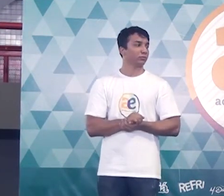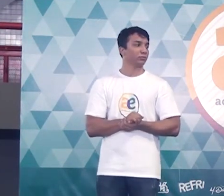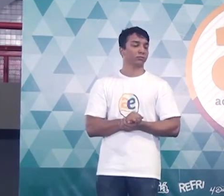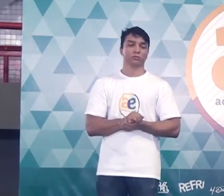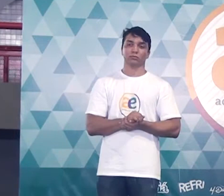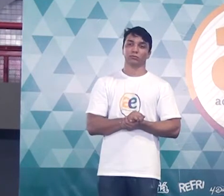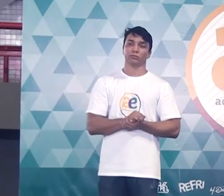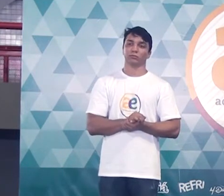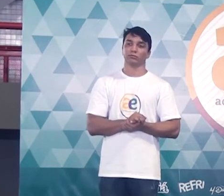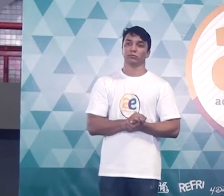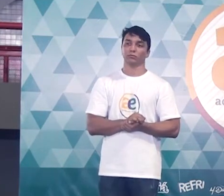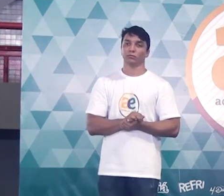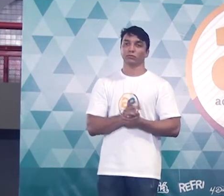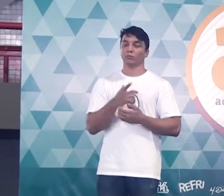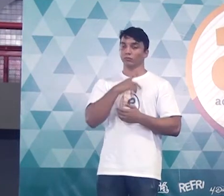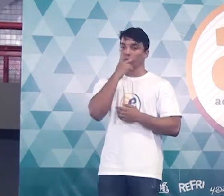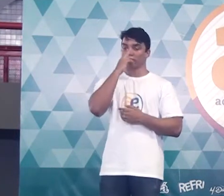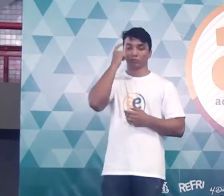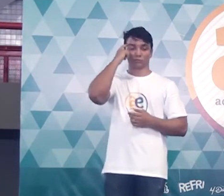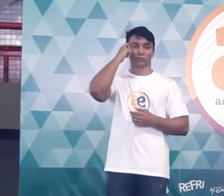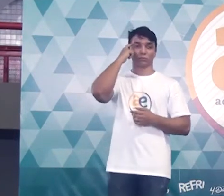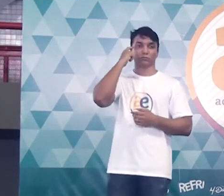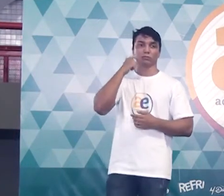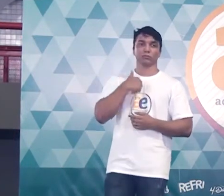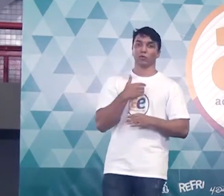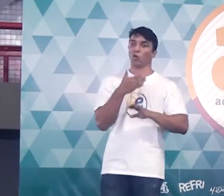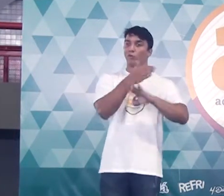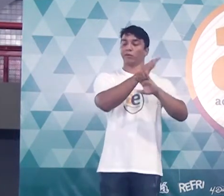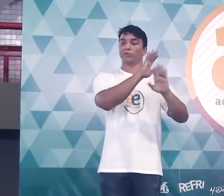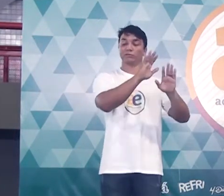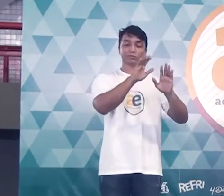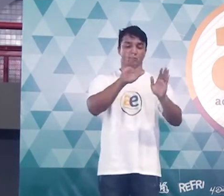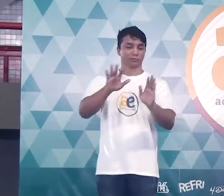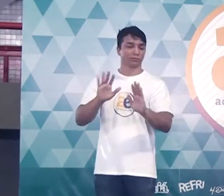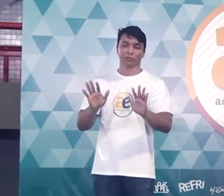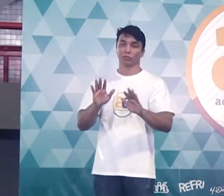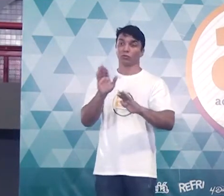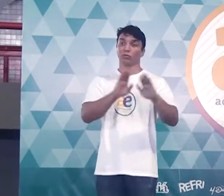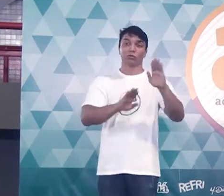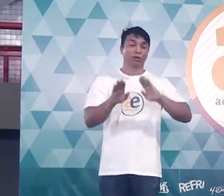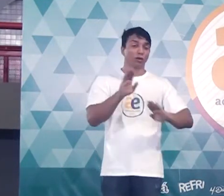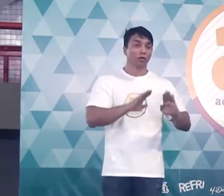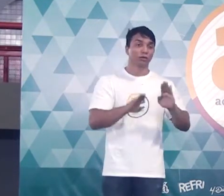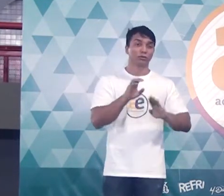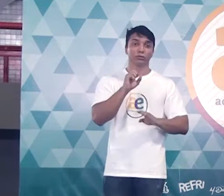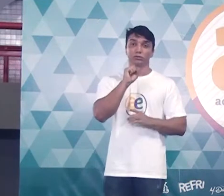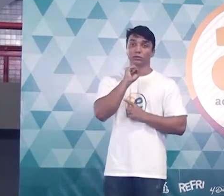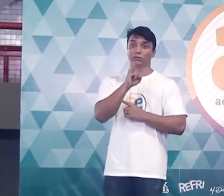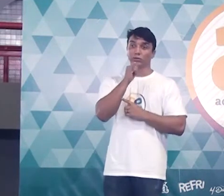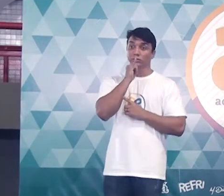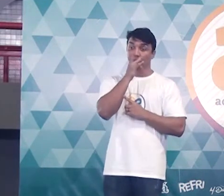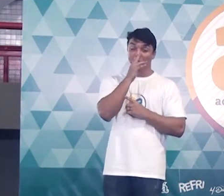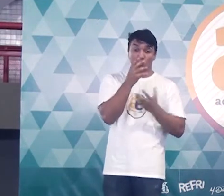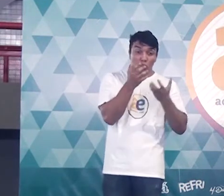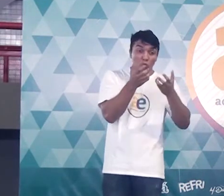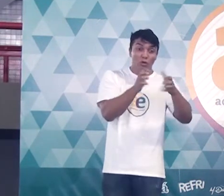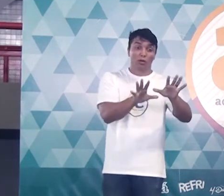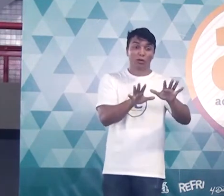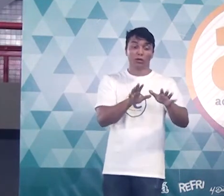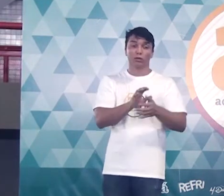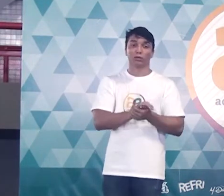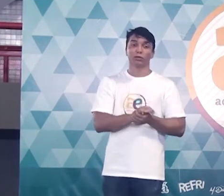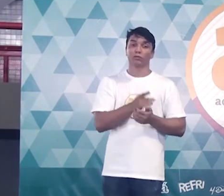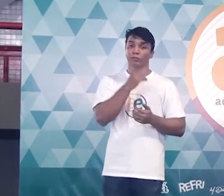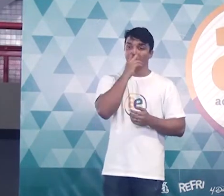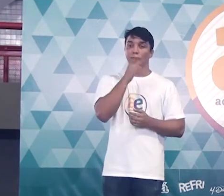Antes que os secos aí fiquem, eu vou para lá, né? Cuidado. Se você negar,